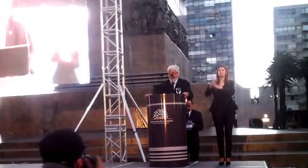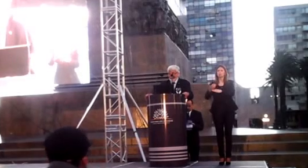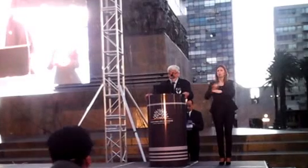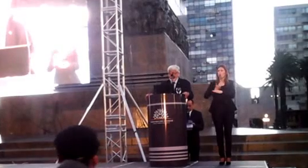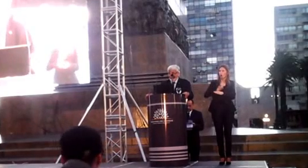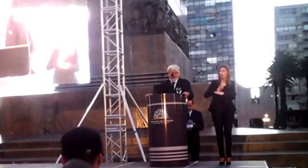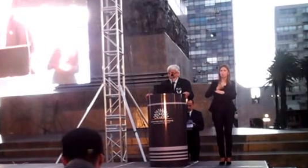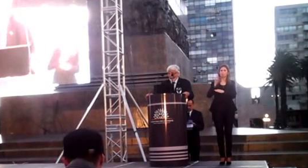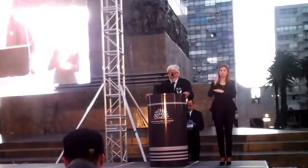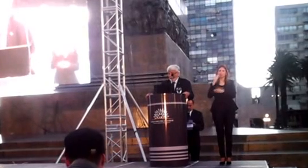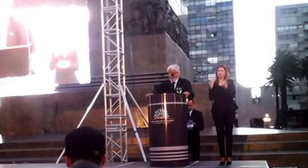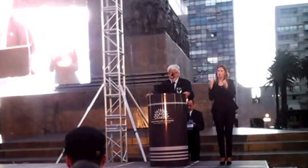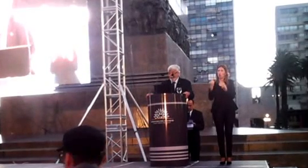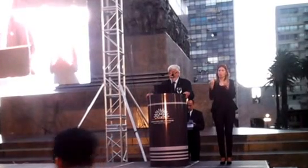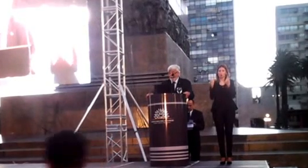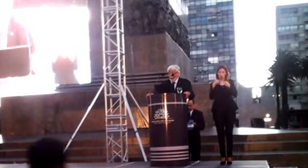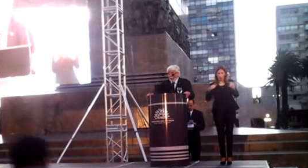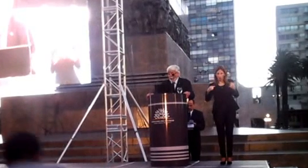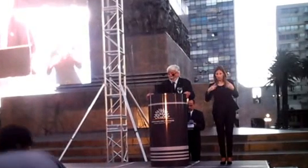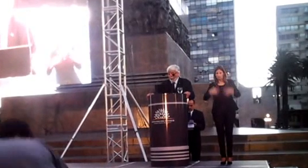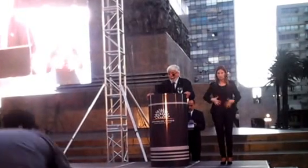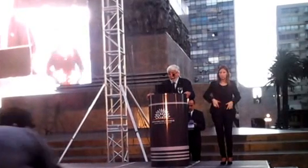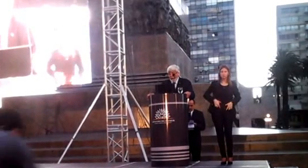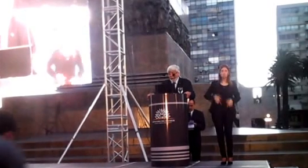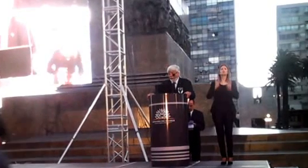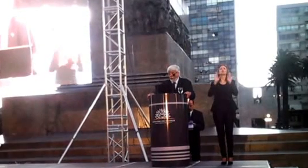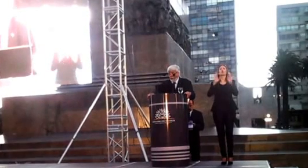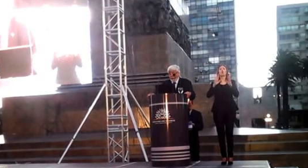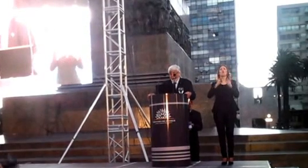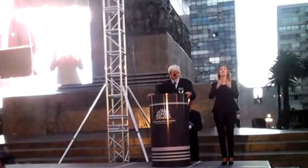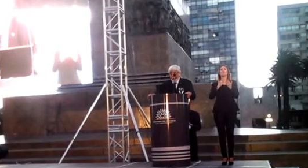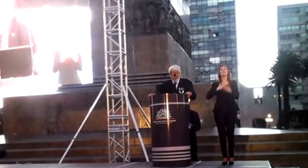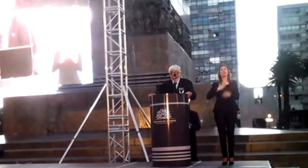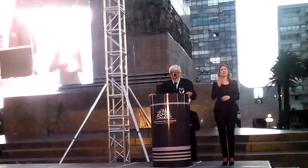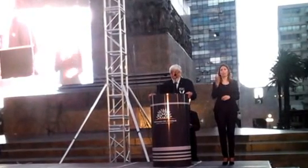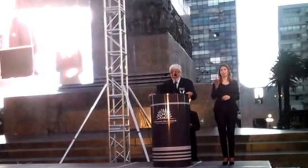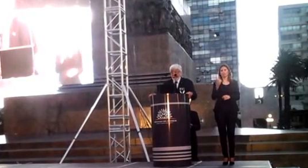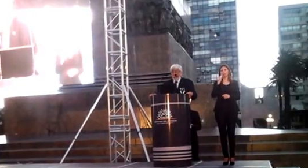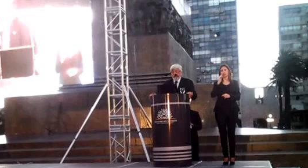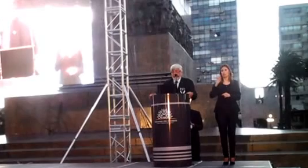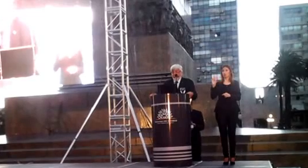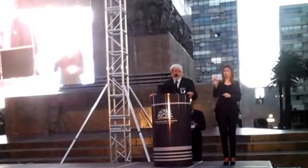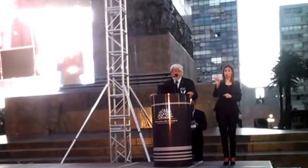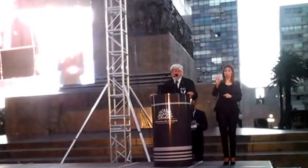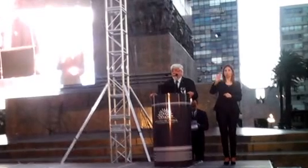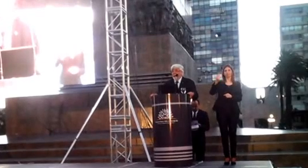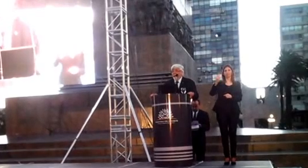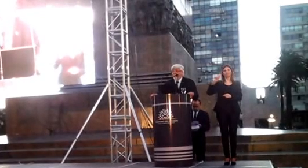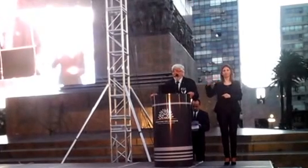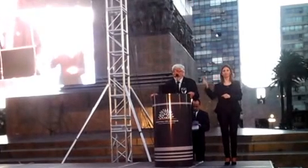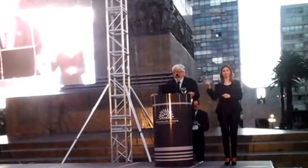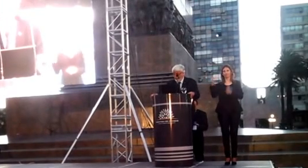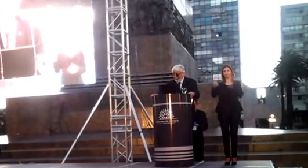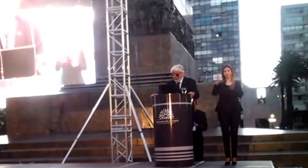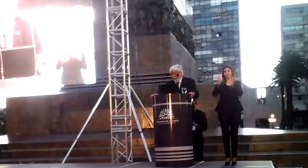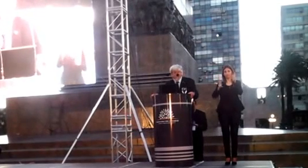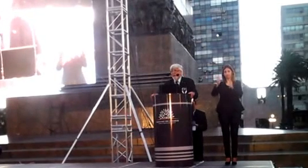sorpresa, equipamiento, solo con su valentía, caen muertos frente a los disparos